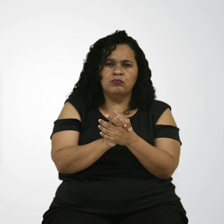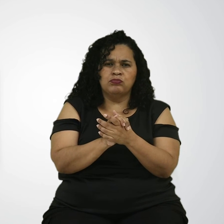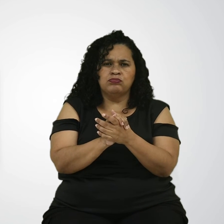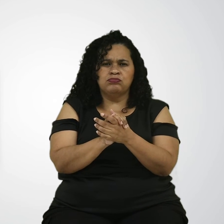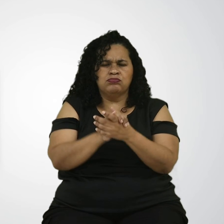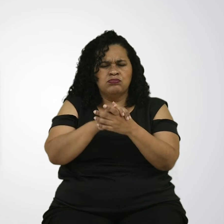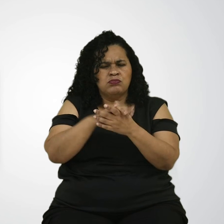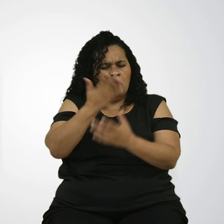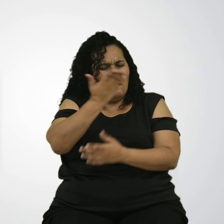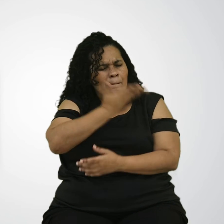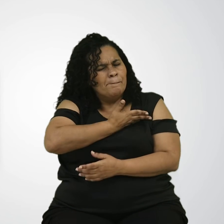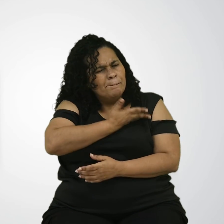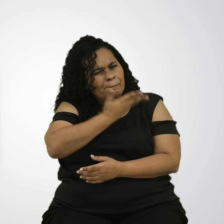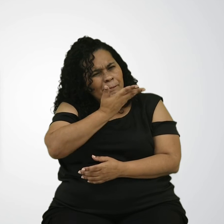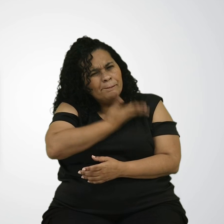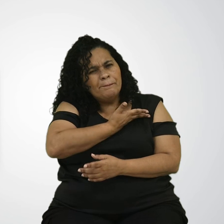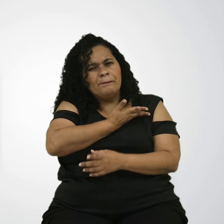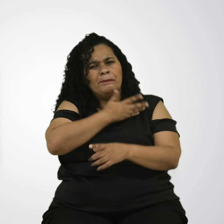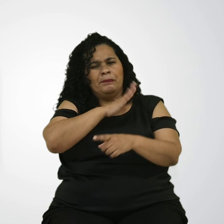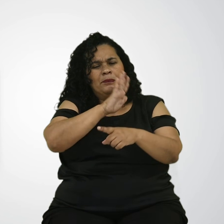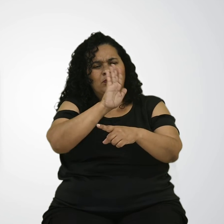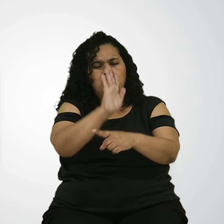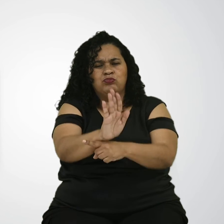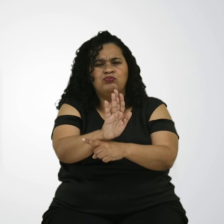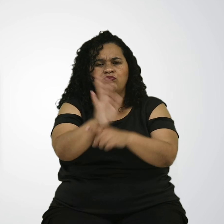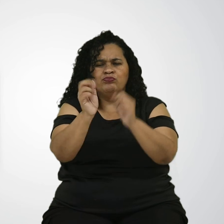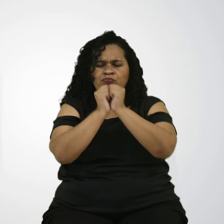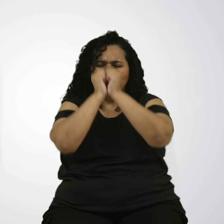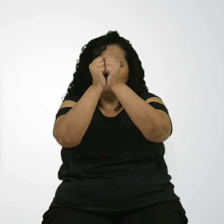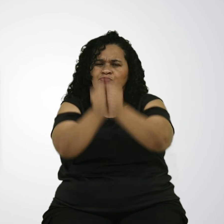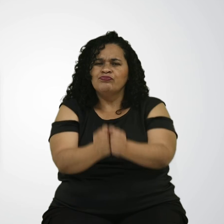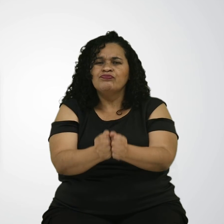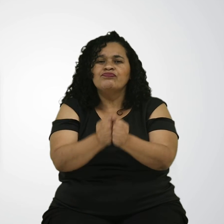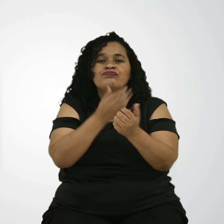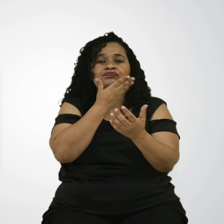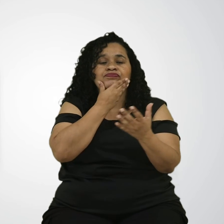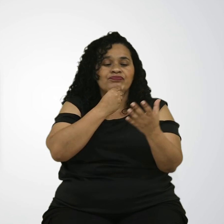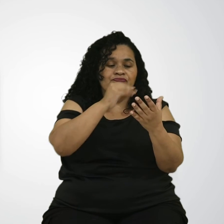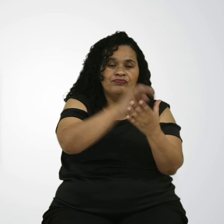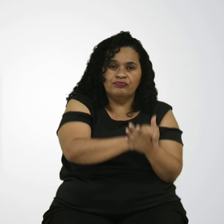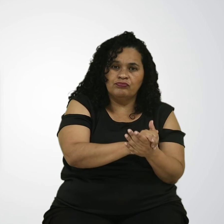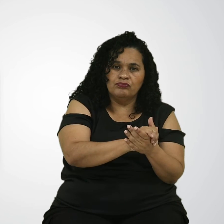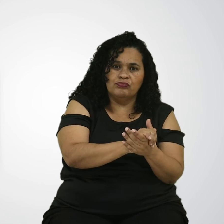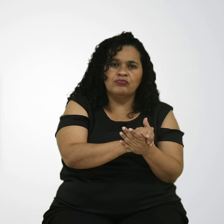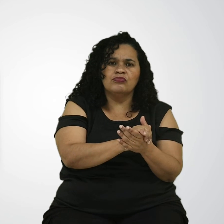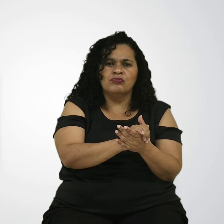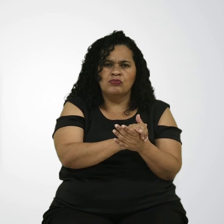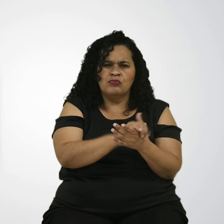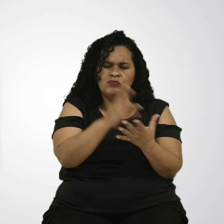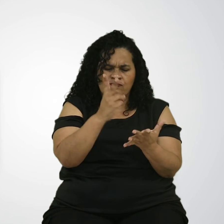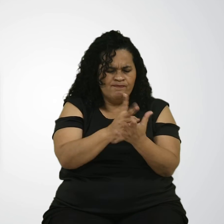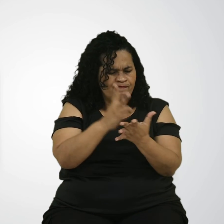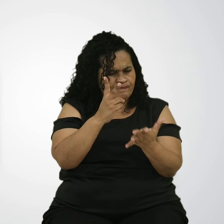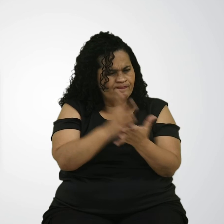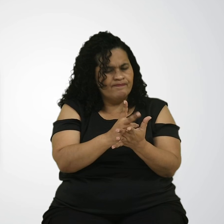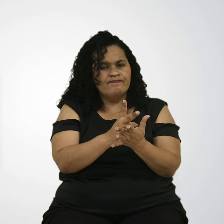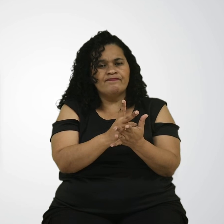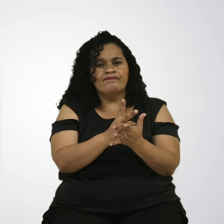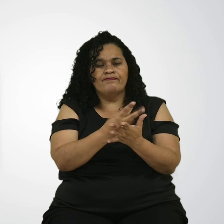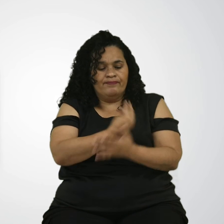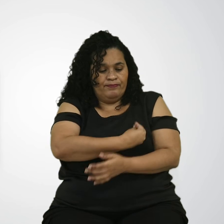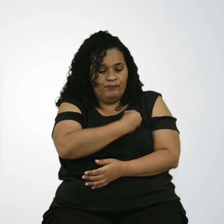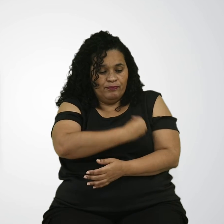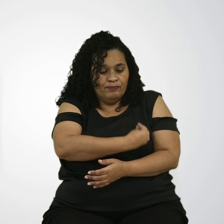companheira, cooperadora, junto com o seu marido, ajudando, esposa em Cristo, família cristã, uma